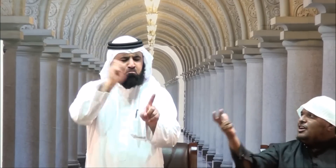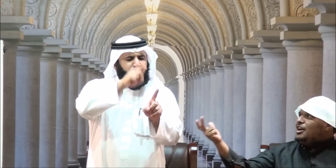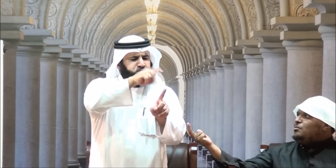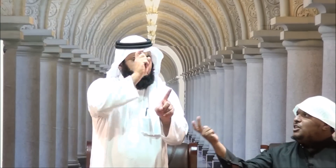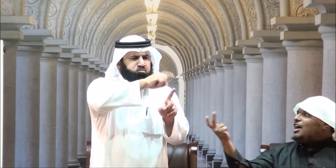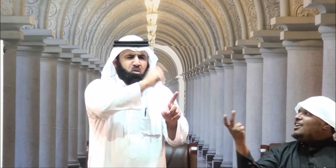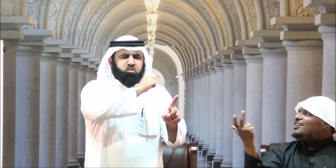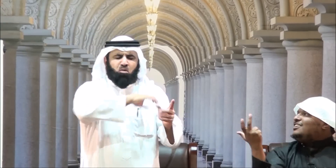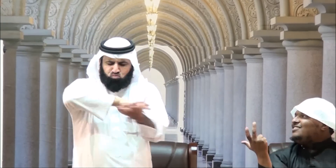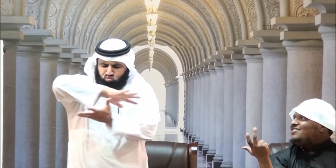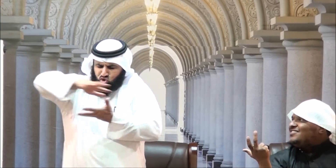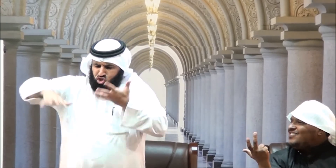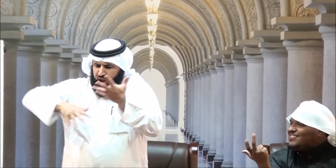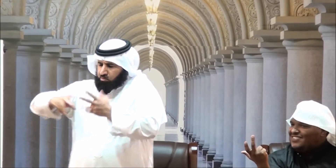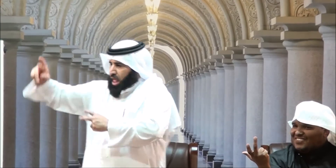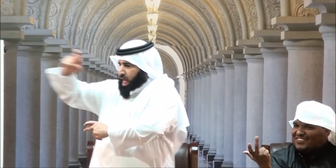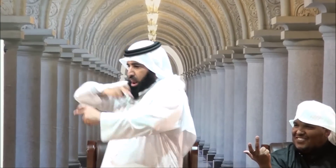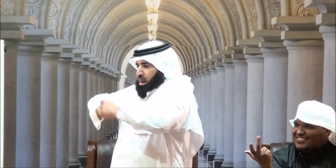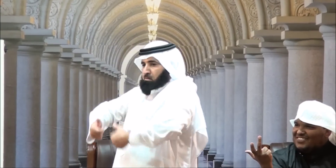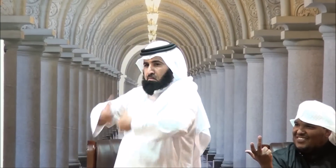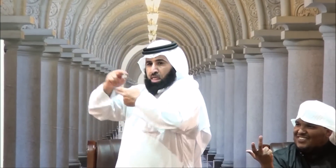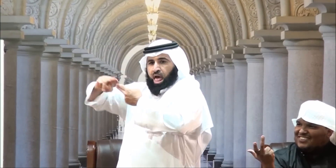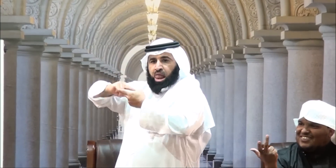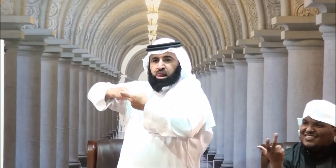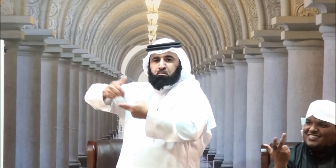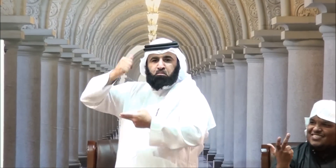من يقدر يحل مشاكلك؟